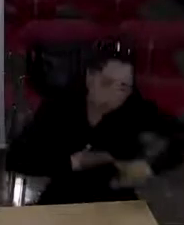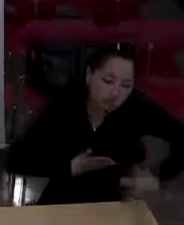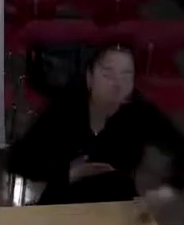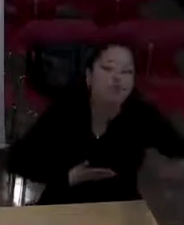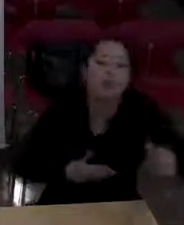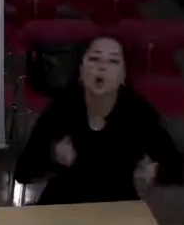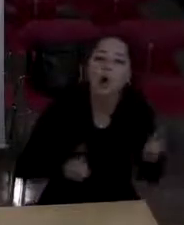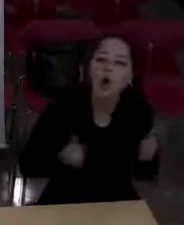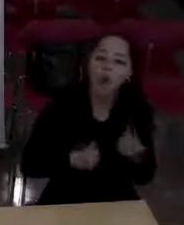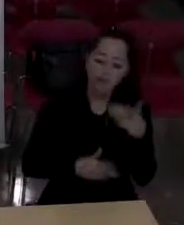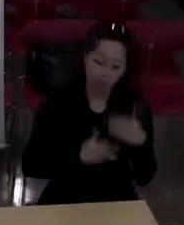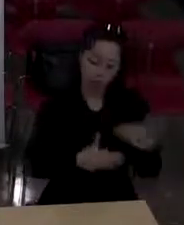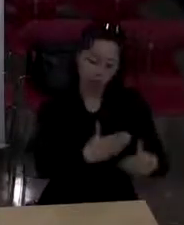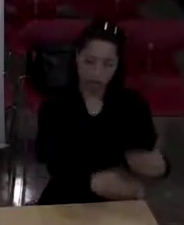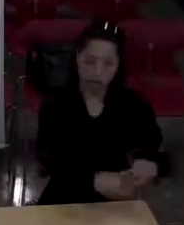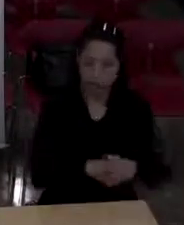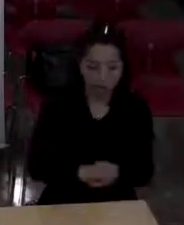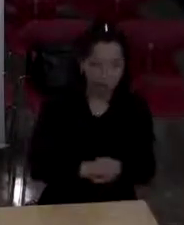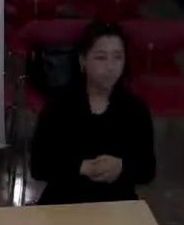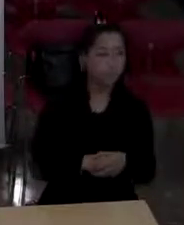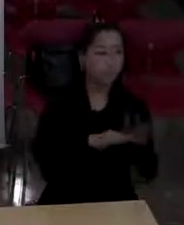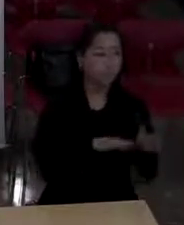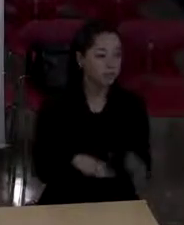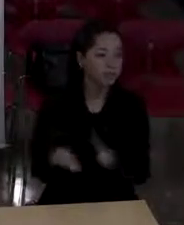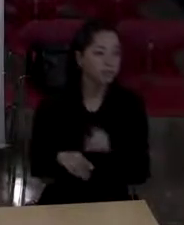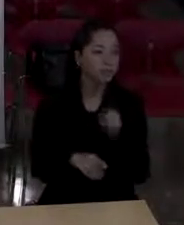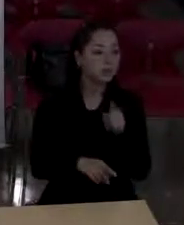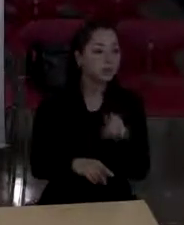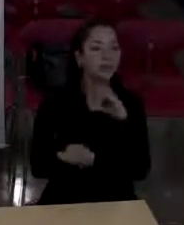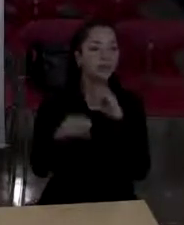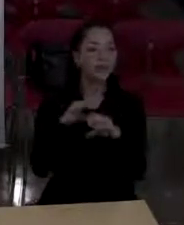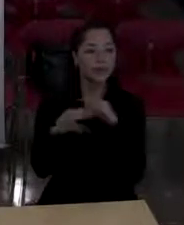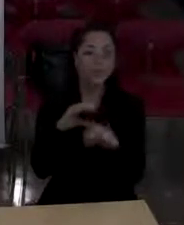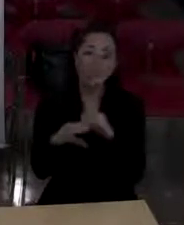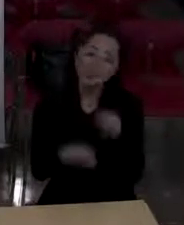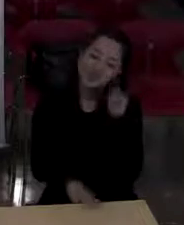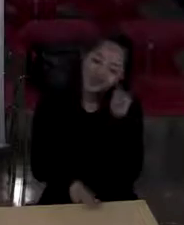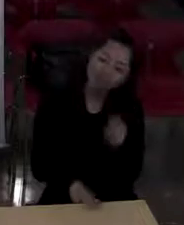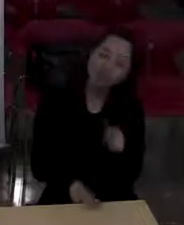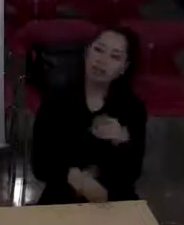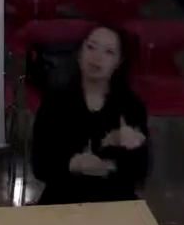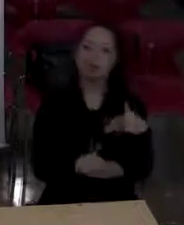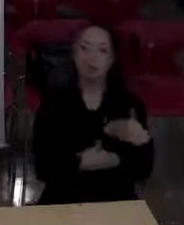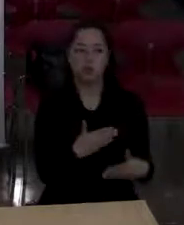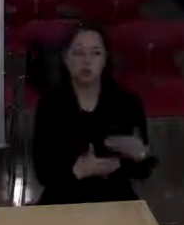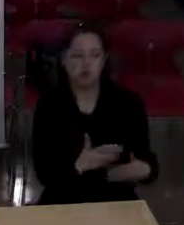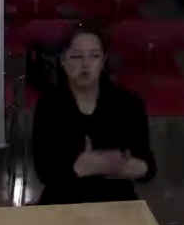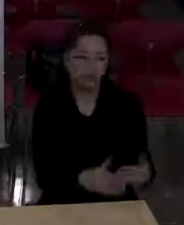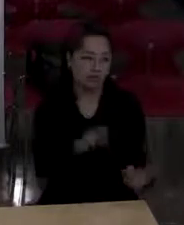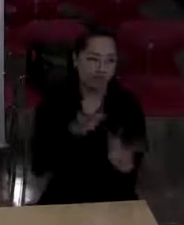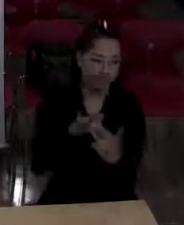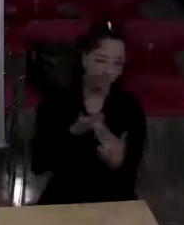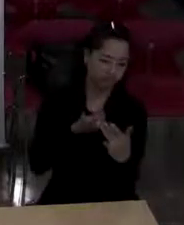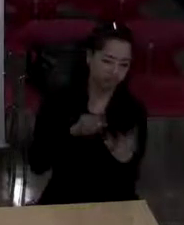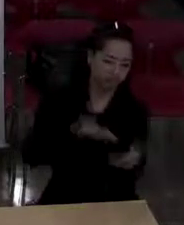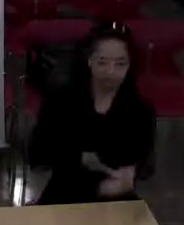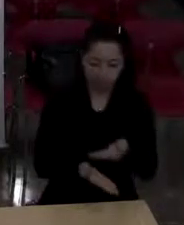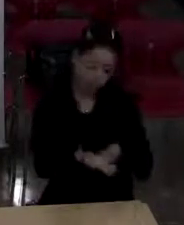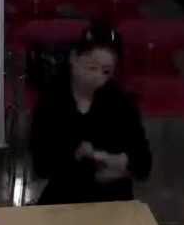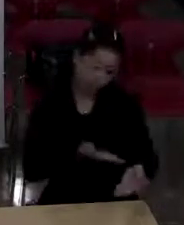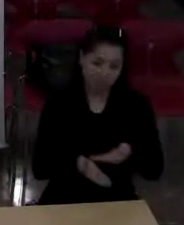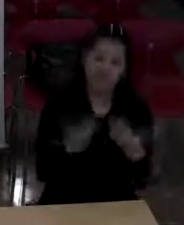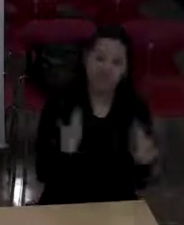convivencia comunitaria. Es un diálogo de saberes, vivencias y valores inmersos en la solidaridad y la creatividad. Es decir,